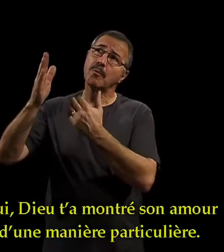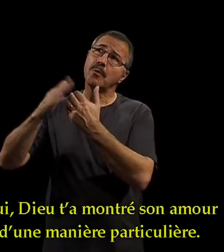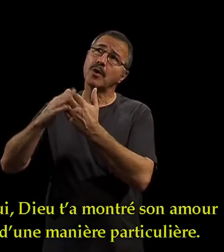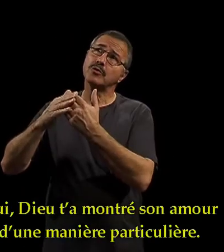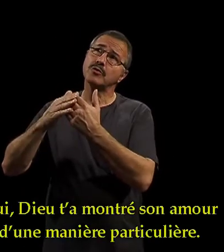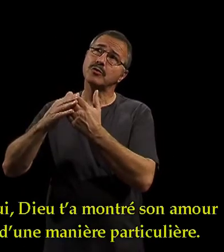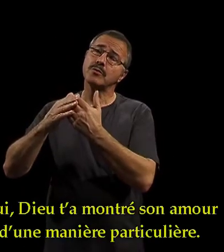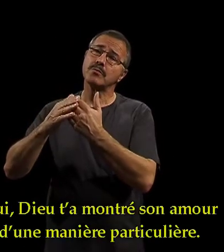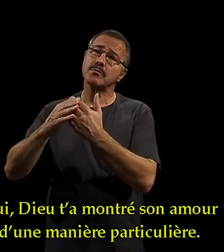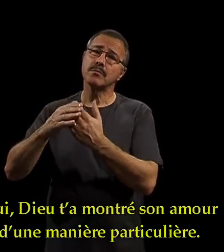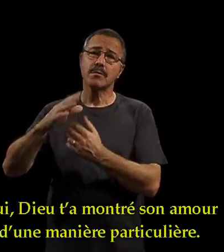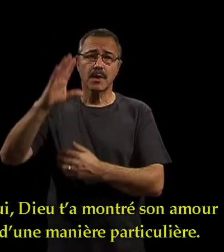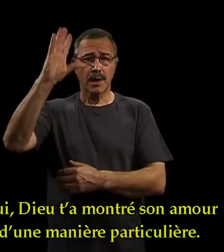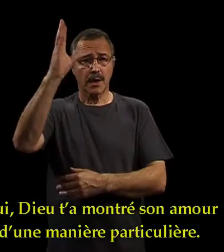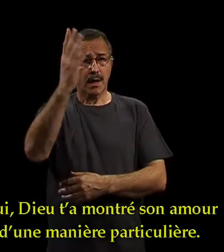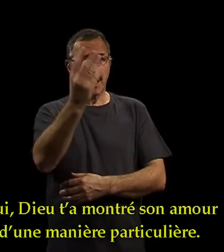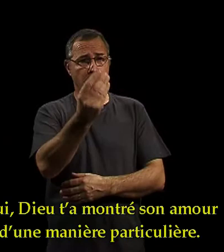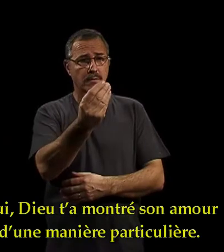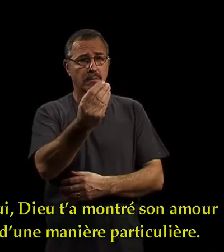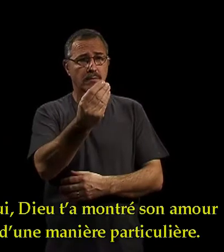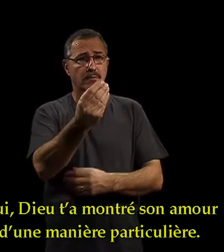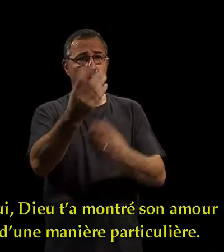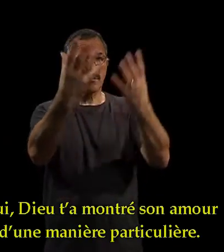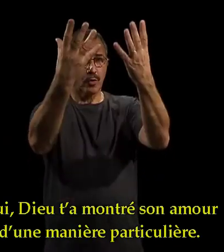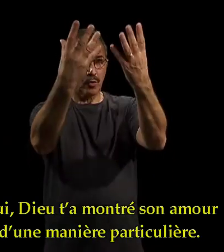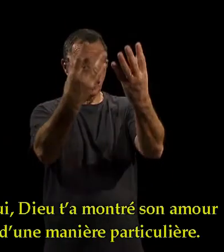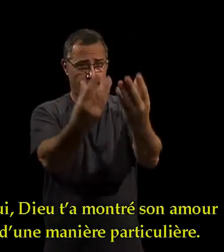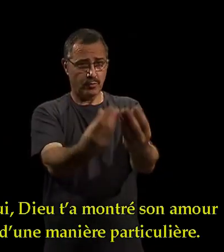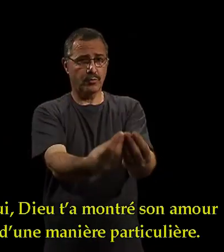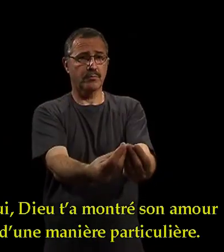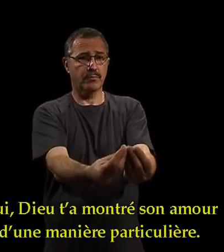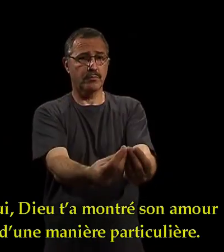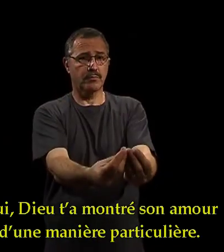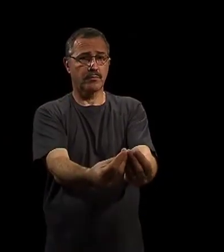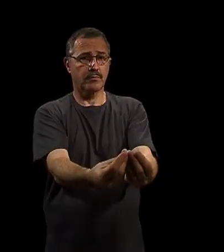Oui, Dieu t'a montré son amour d'une manière particulière.